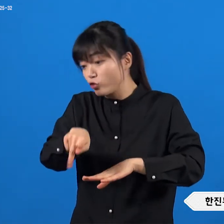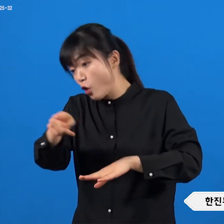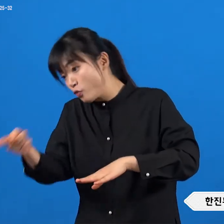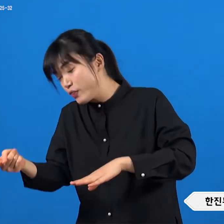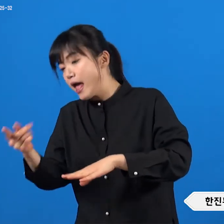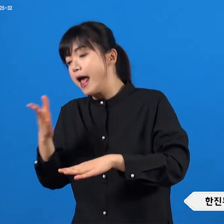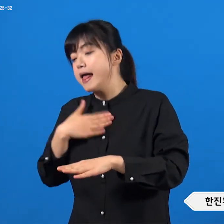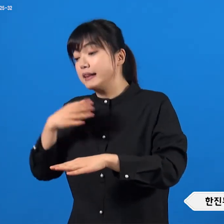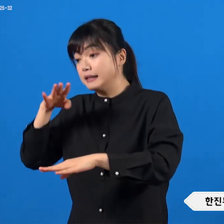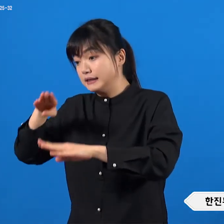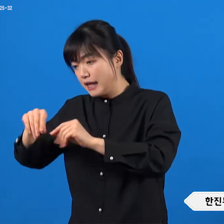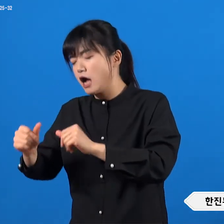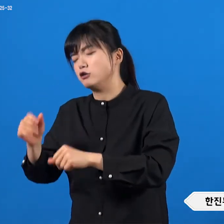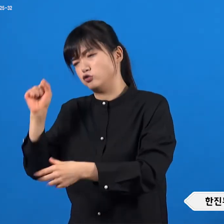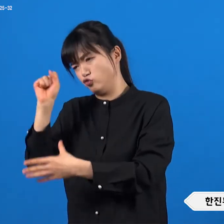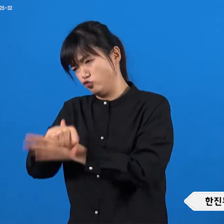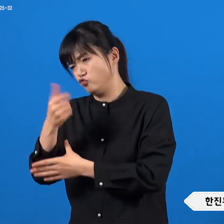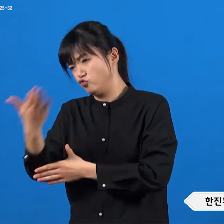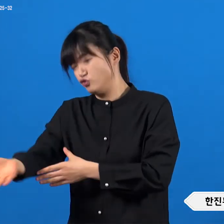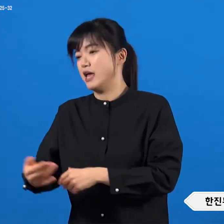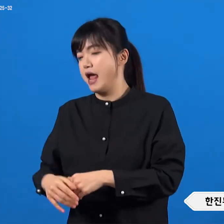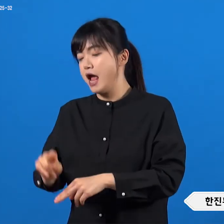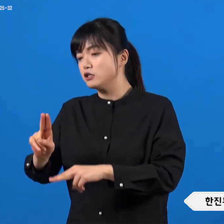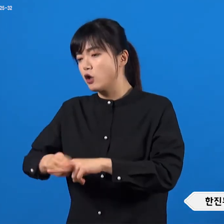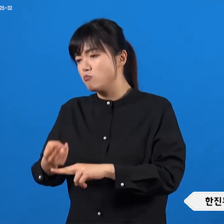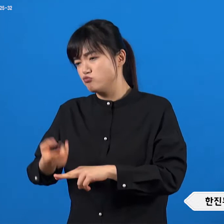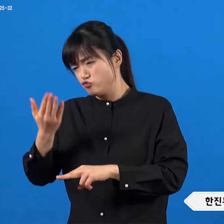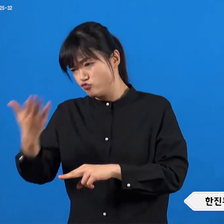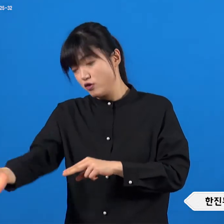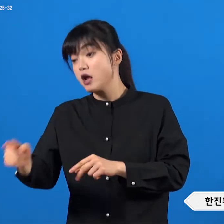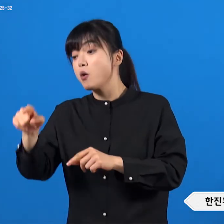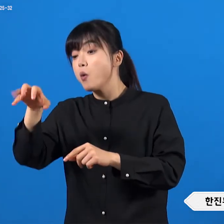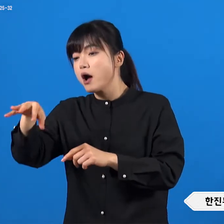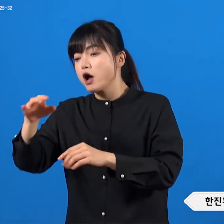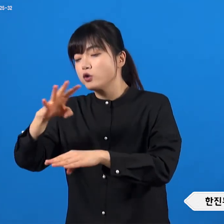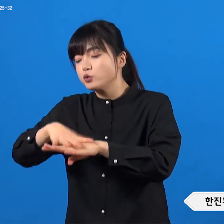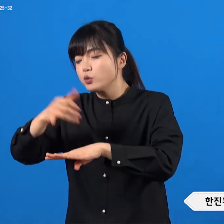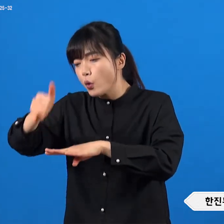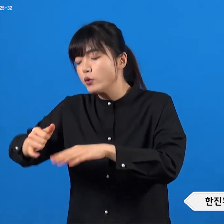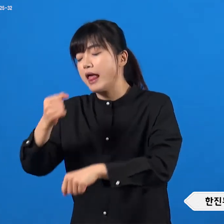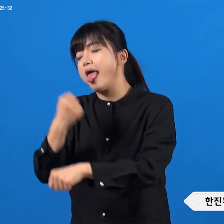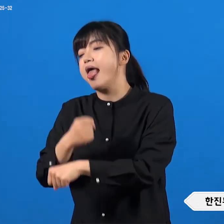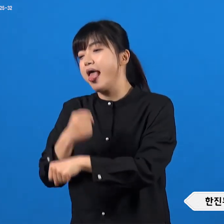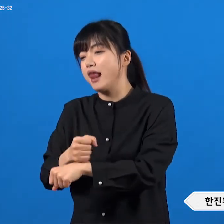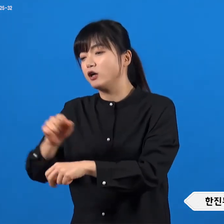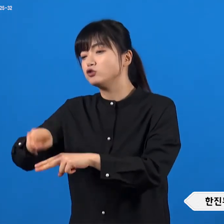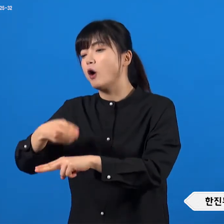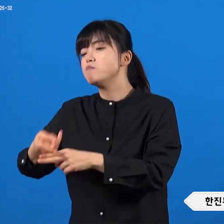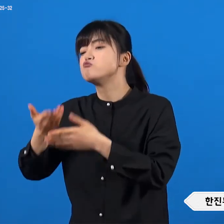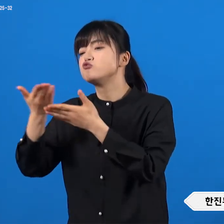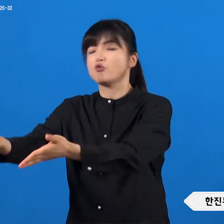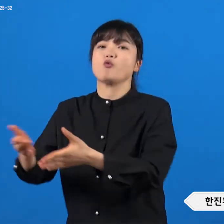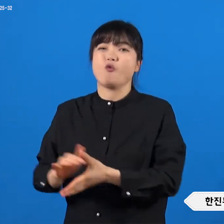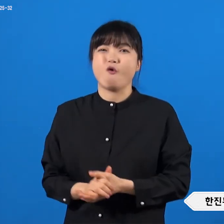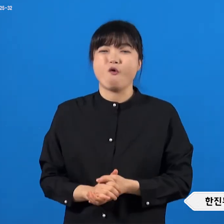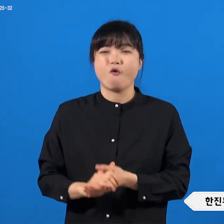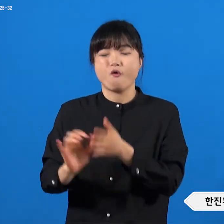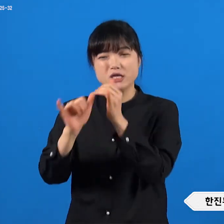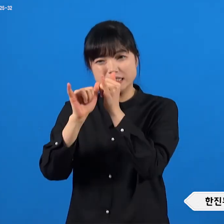내 땅을 하사하노니 거기서도 농사를 짓도록 해라. 아주 큰 상을 준